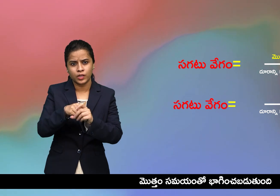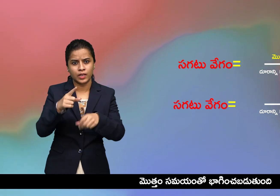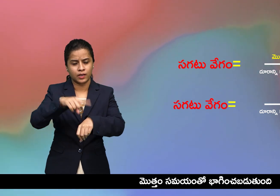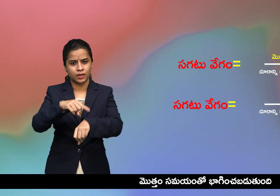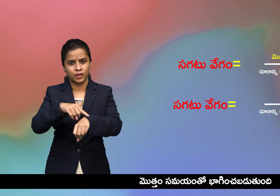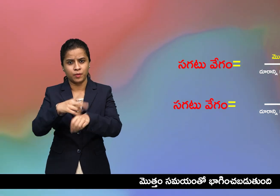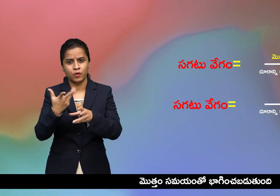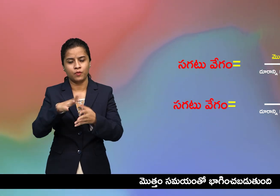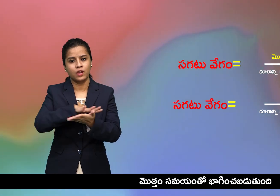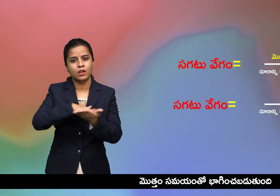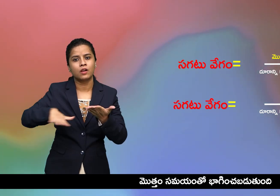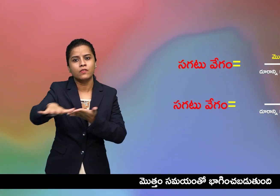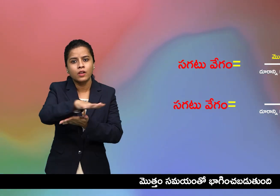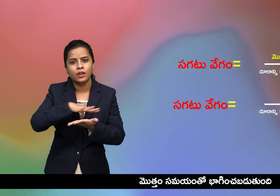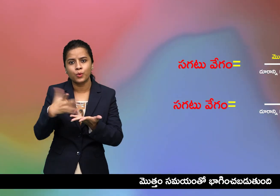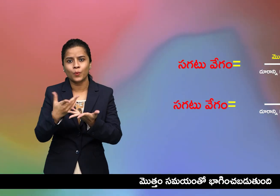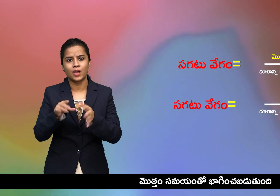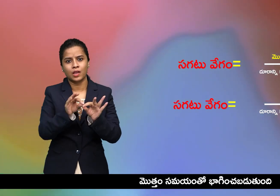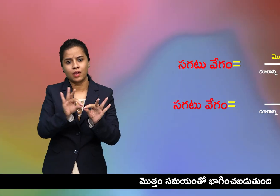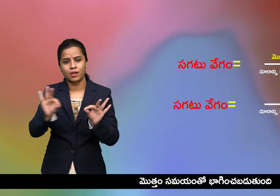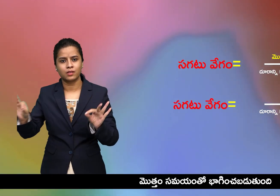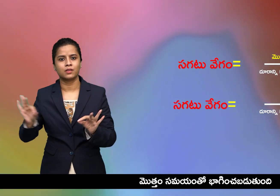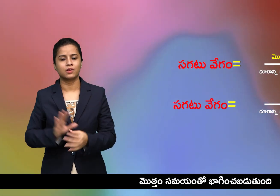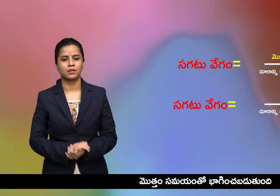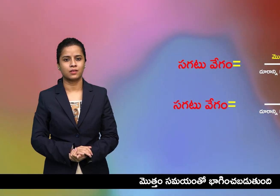మొత్తం సమయంతో భాగించబడుతుంది.